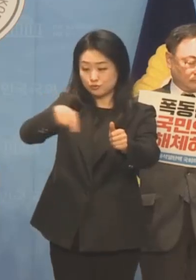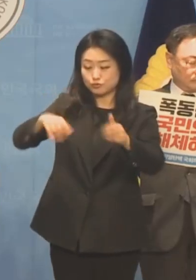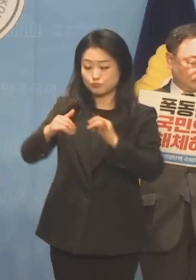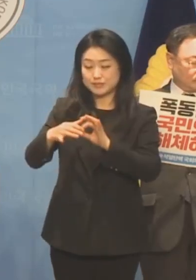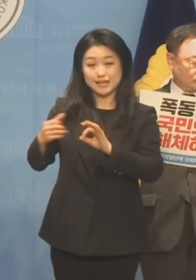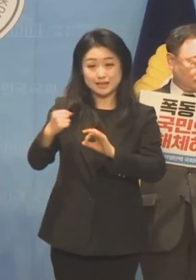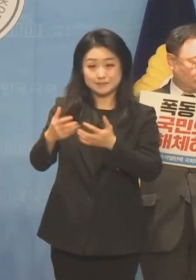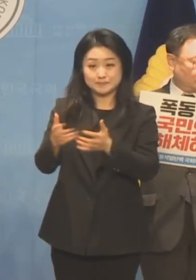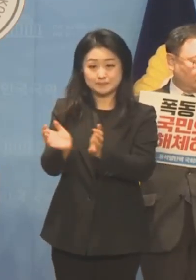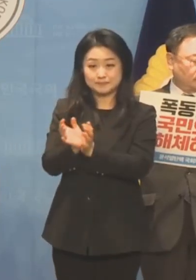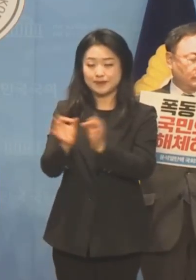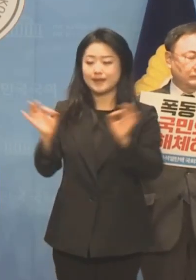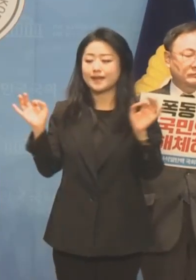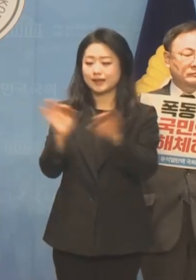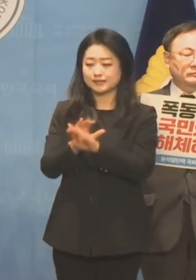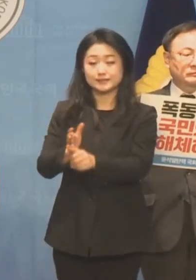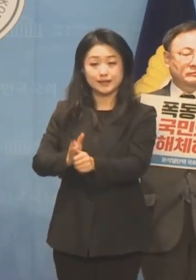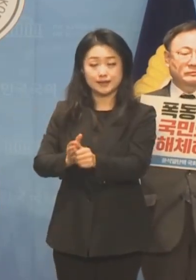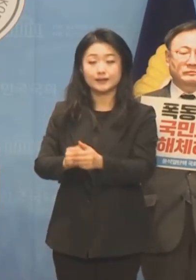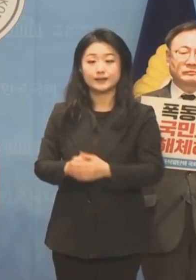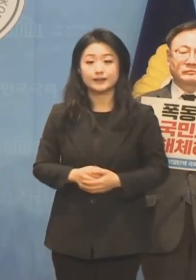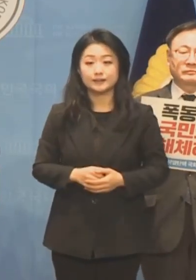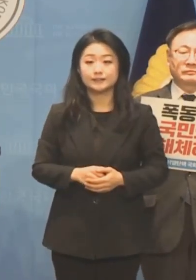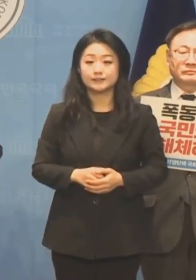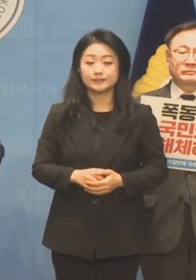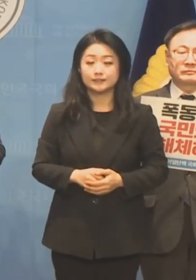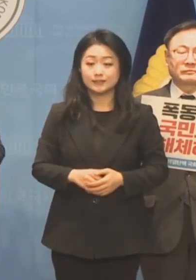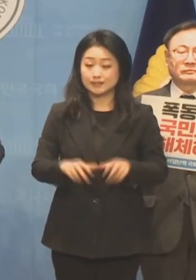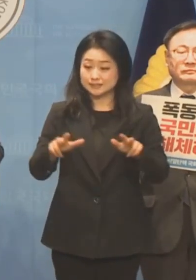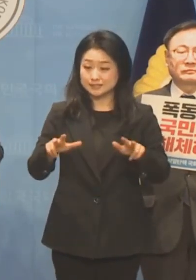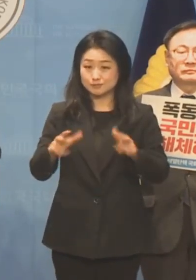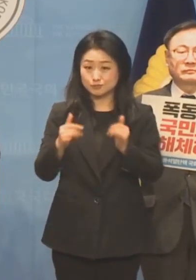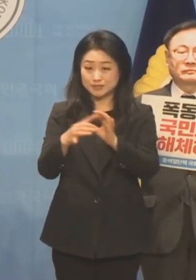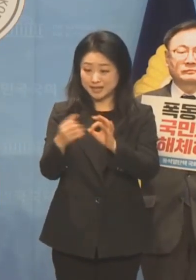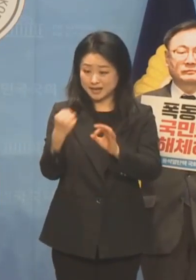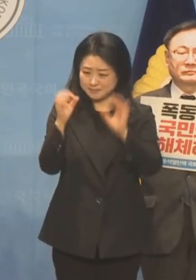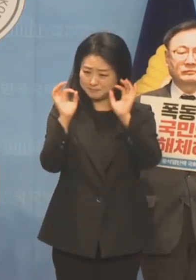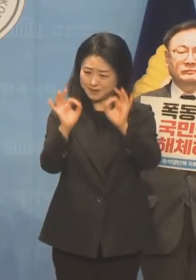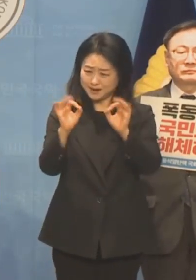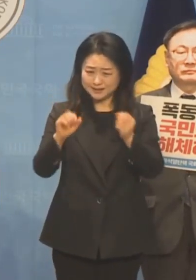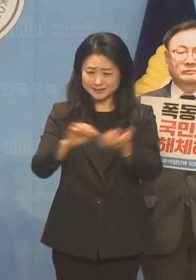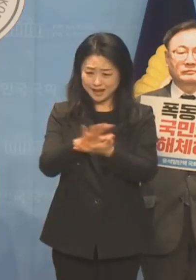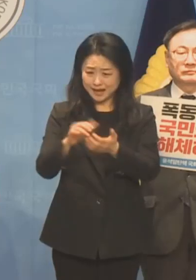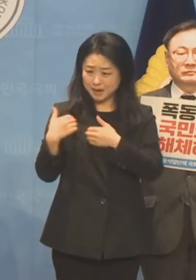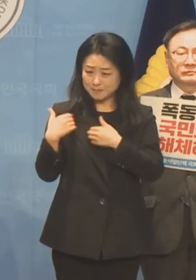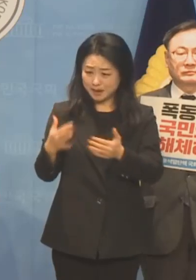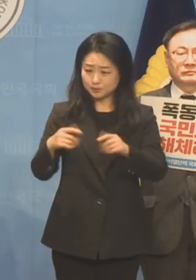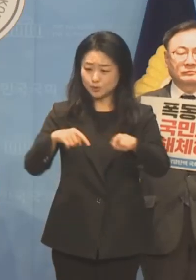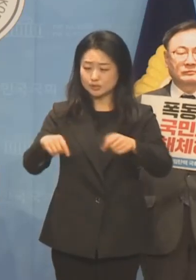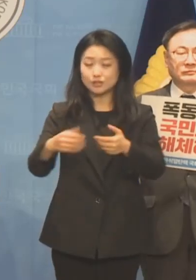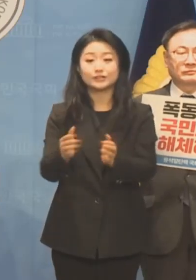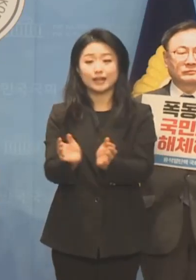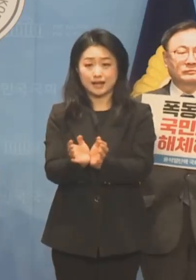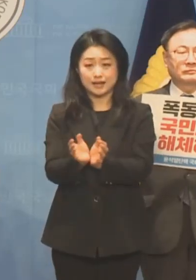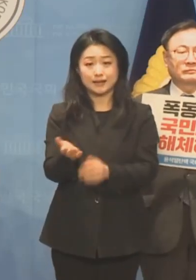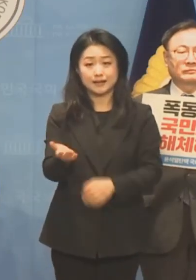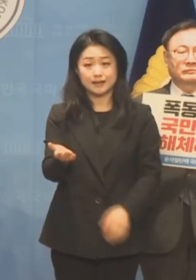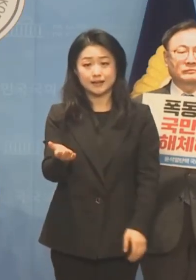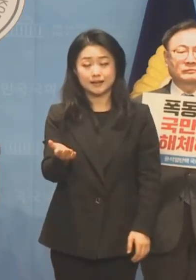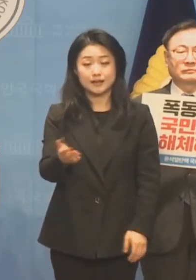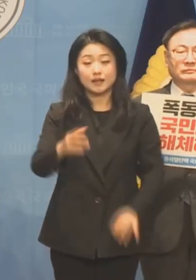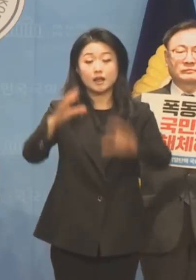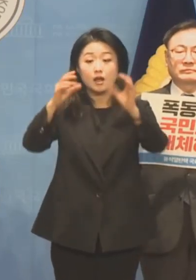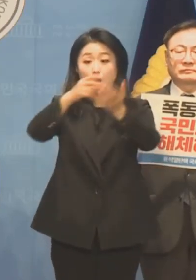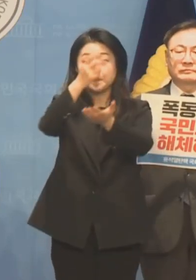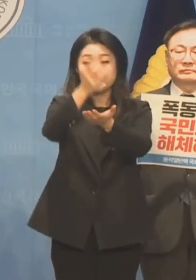해체하라. 아무리 좋게 보려 해도 지금 국민의힘은 내란 방조 정당입니다. 우리 헌법은